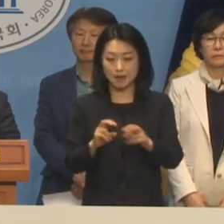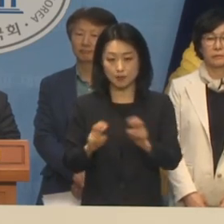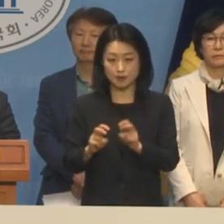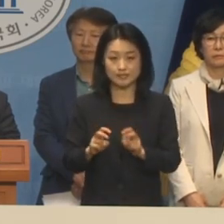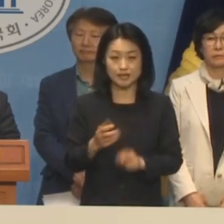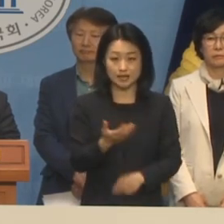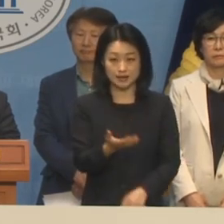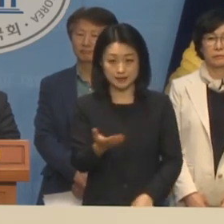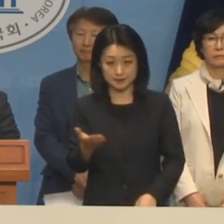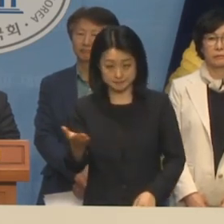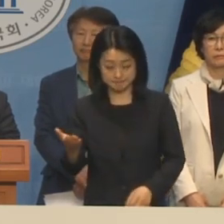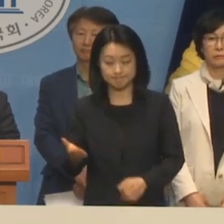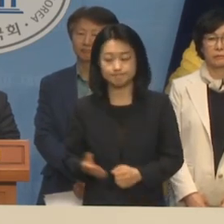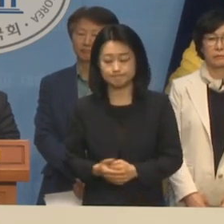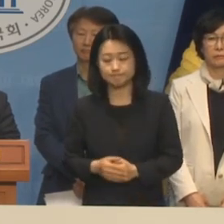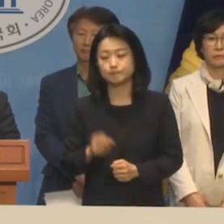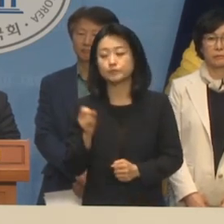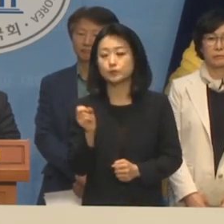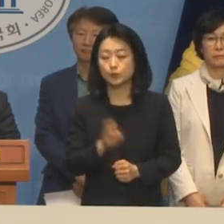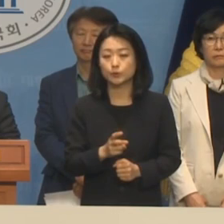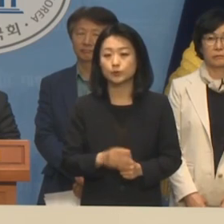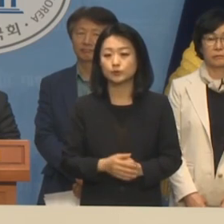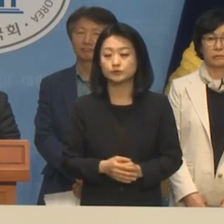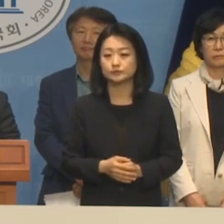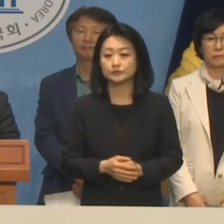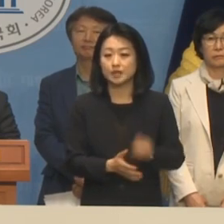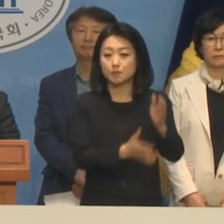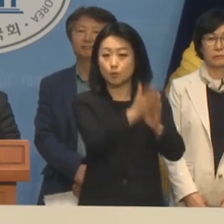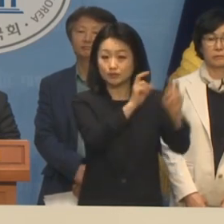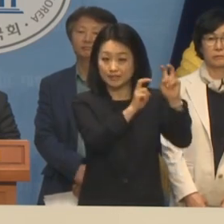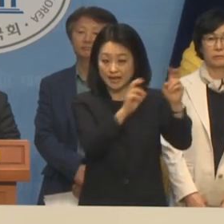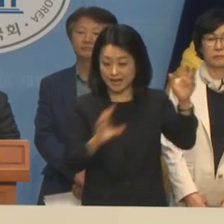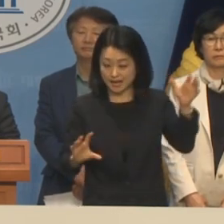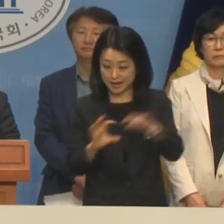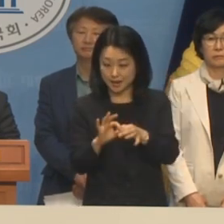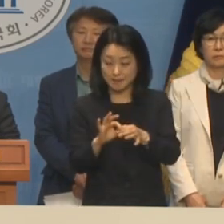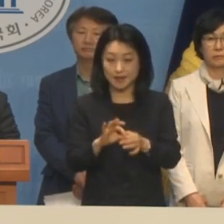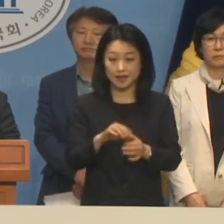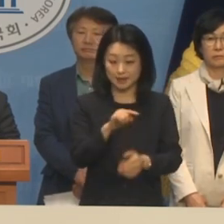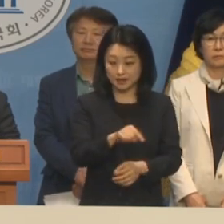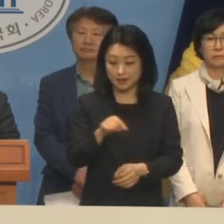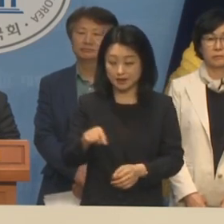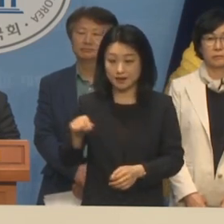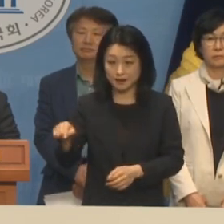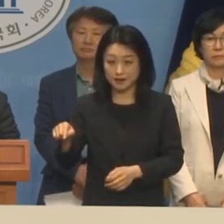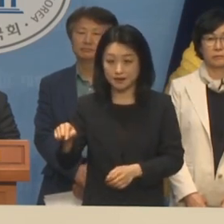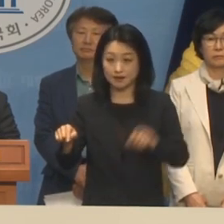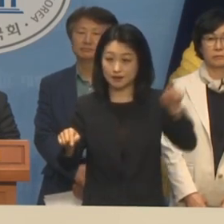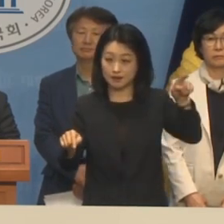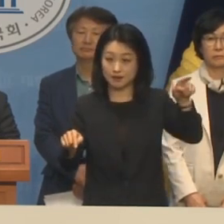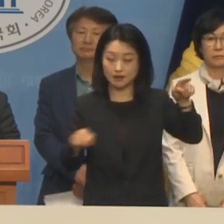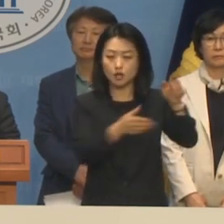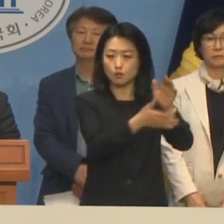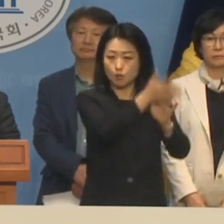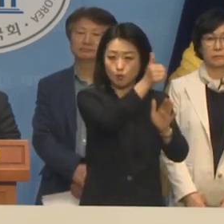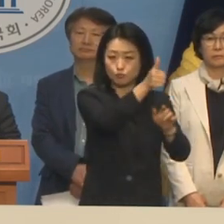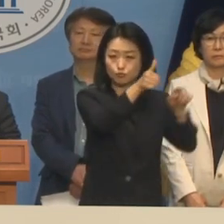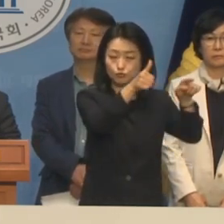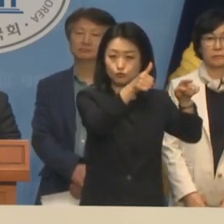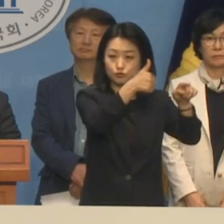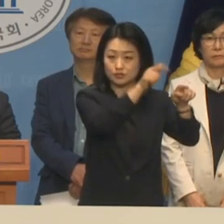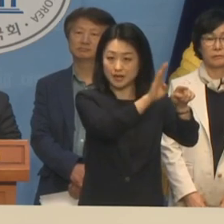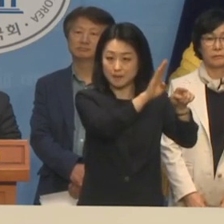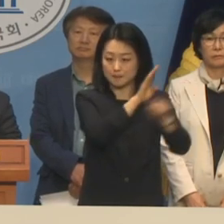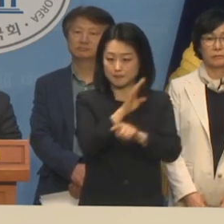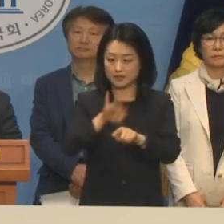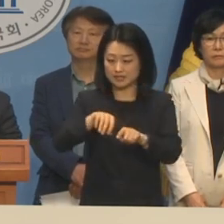가맹점주분들과 그리고 가맹점에 대해서는 가베이치, 가맹본부에 대해서는